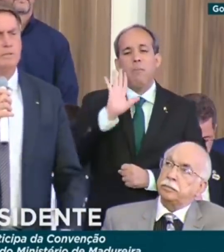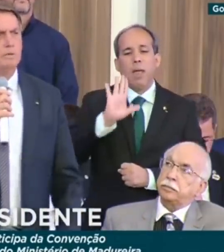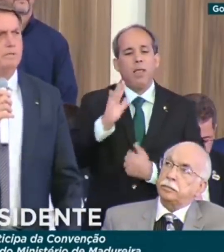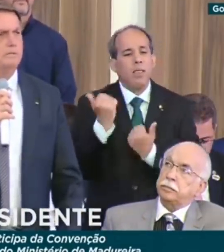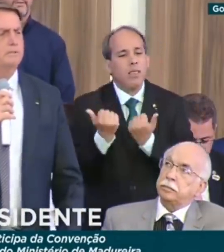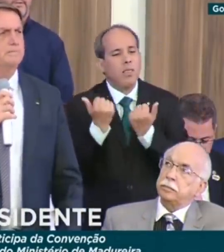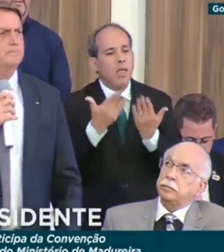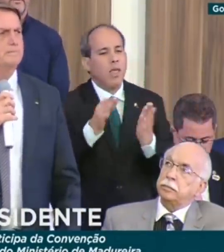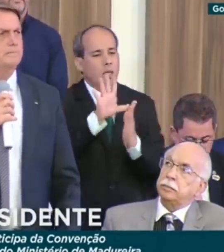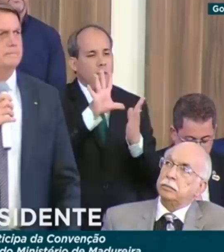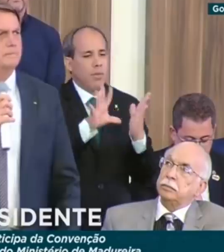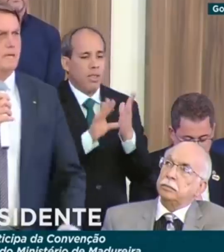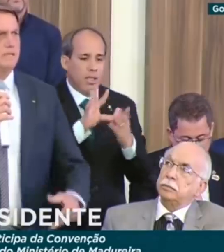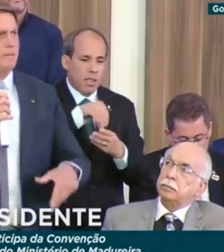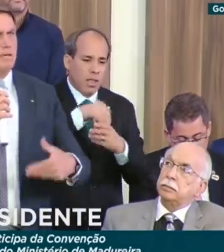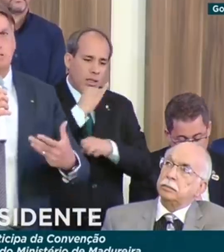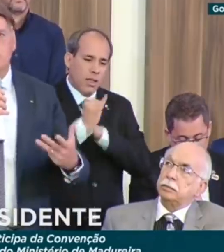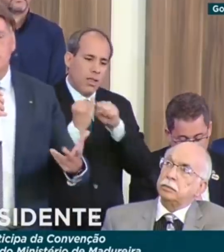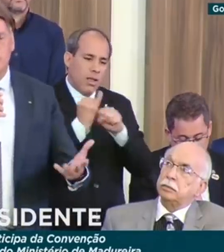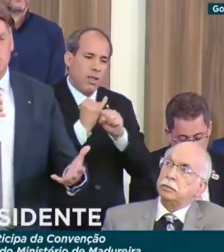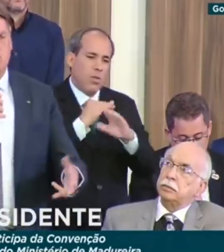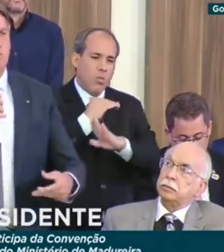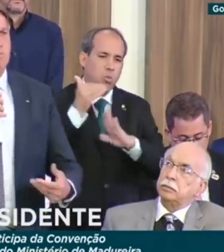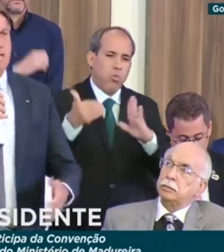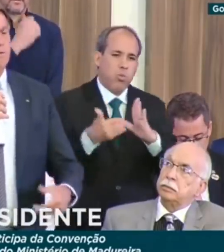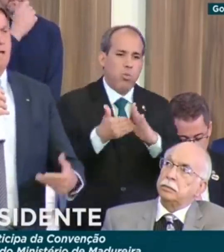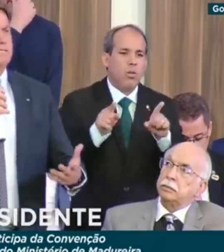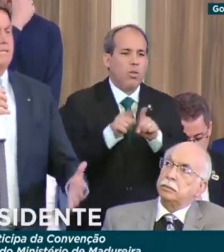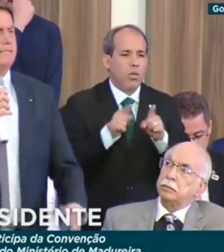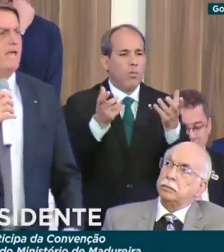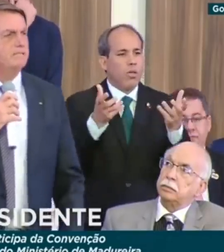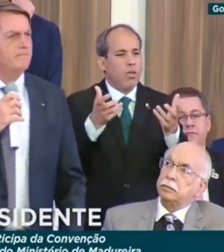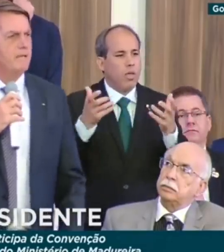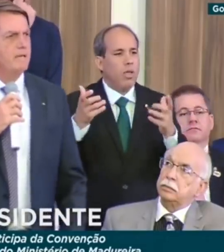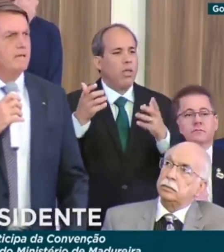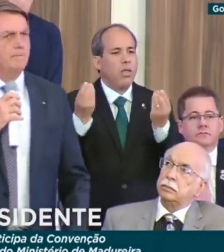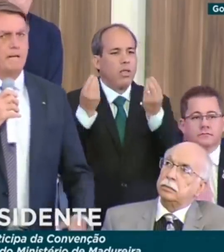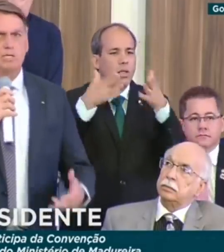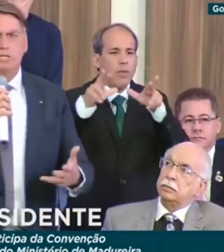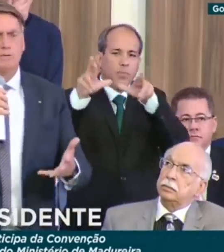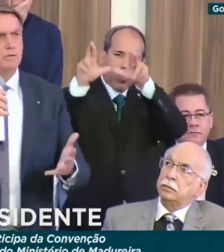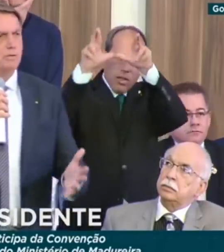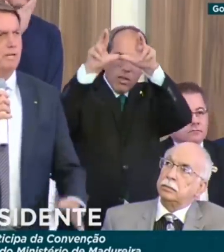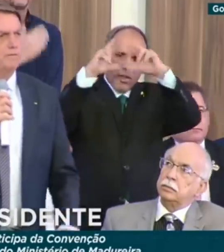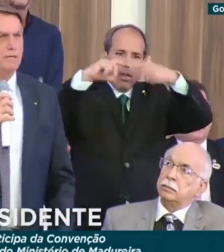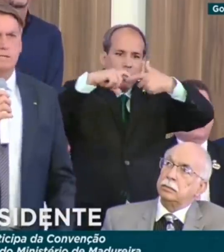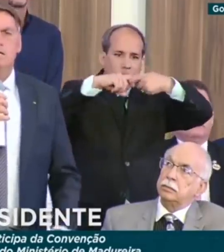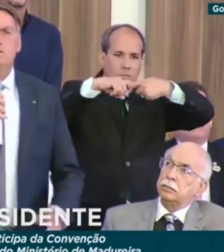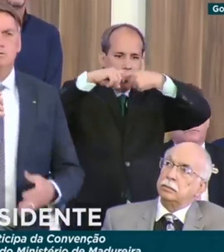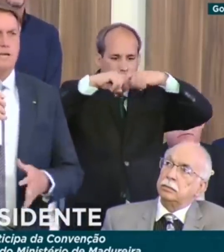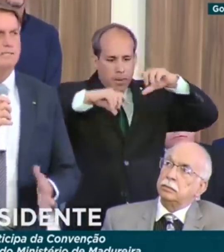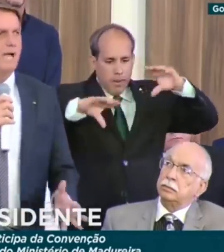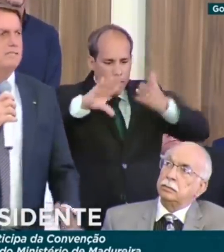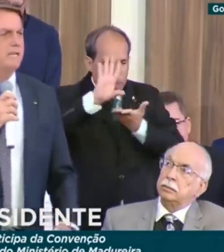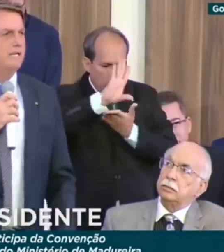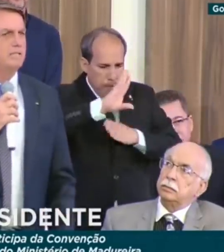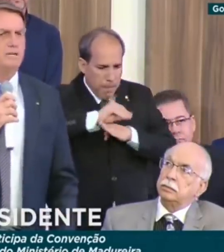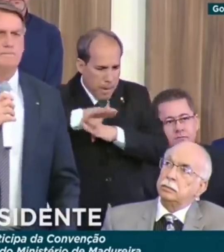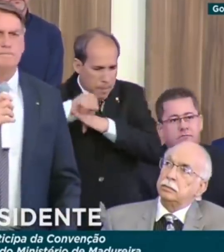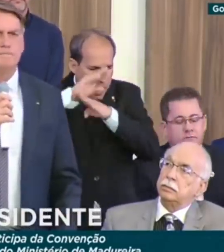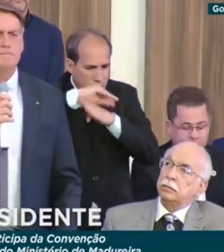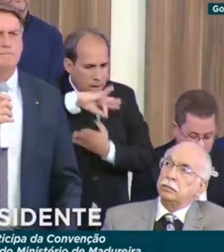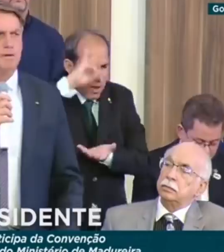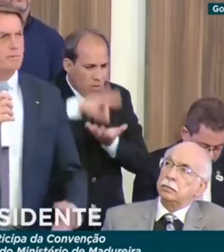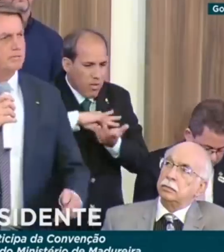internet para todos, quer também disponibilizar sua rede de satélites, para que tire fotografias de verdade da